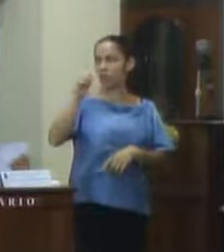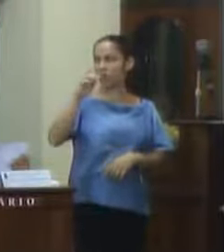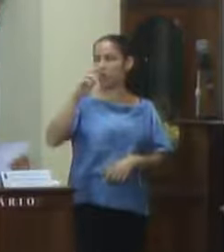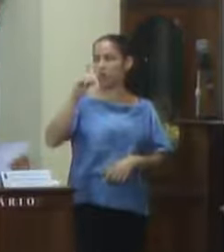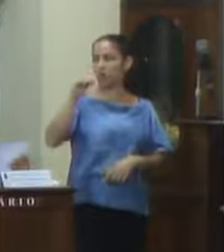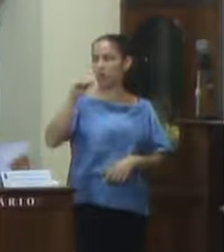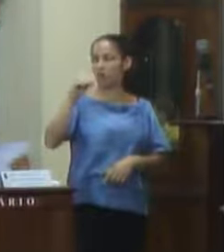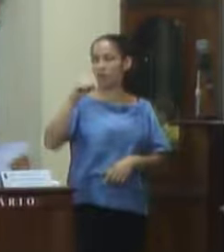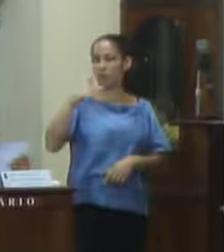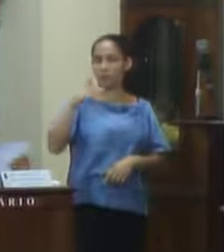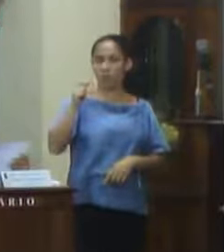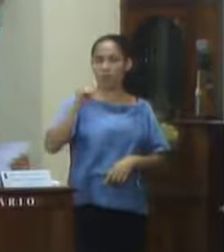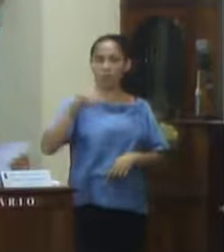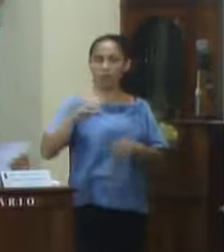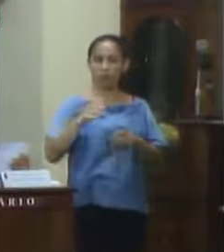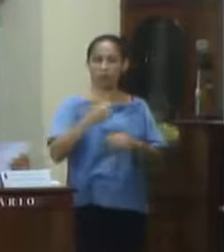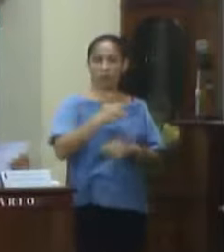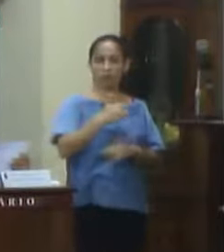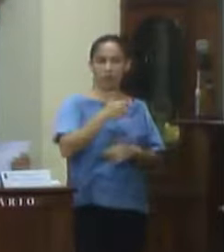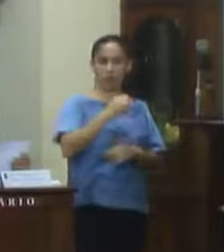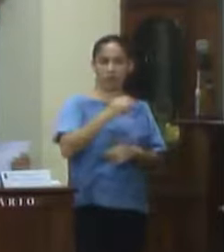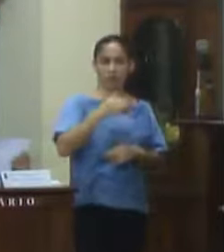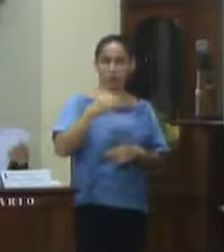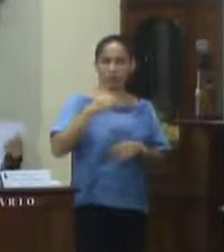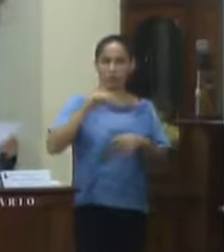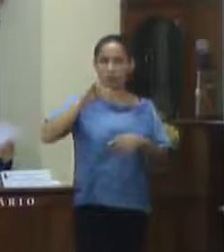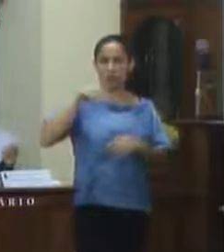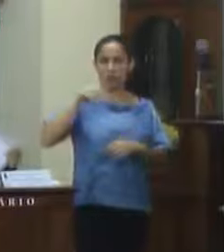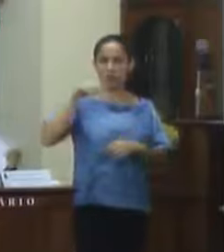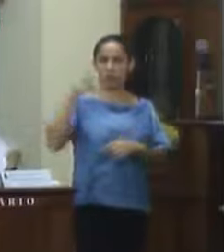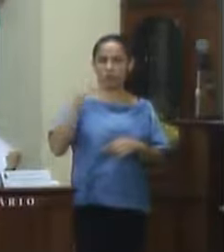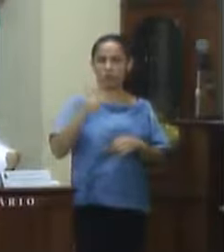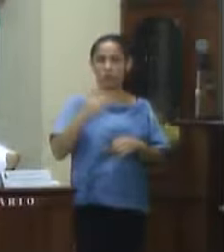às 11 horas, no Clube Municipal de Barra Mansa.